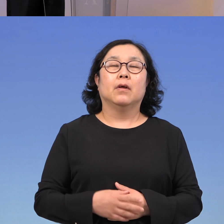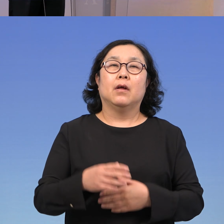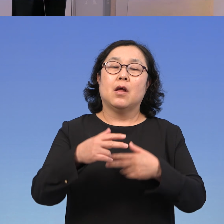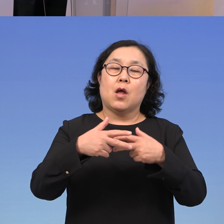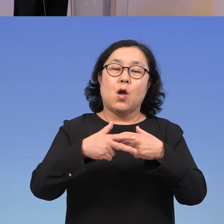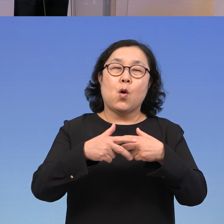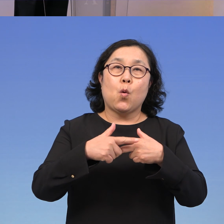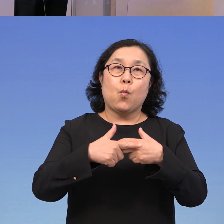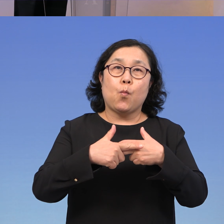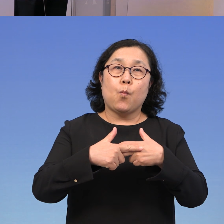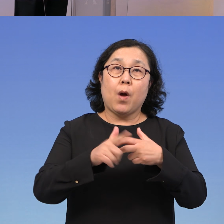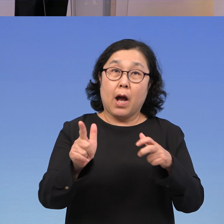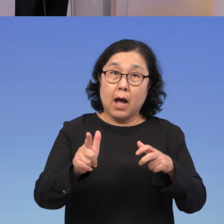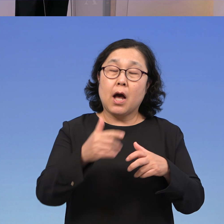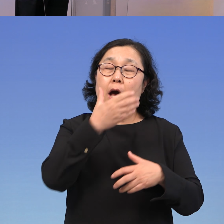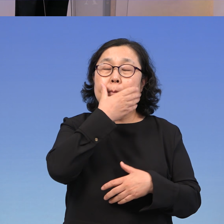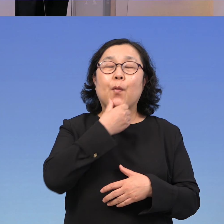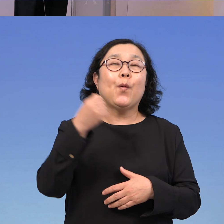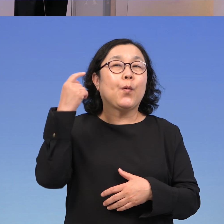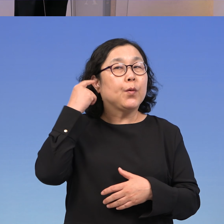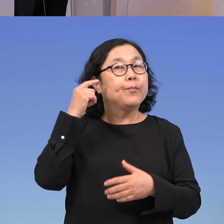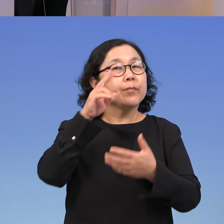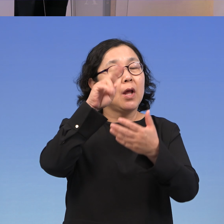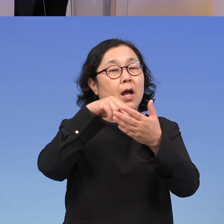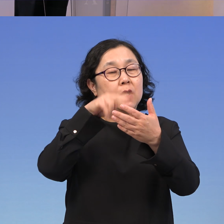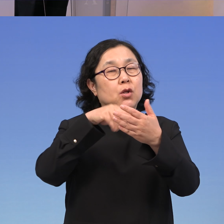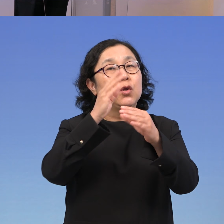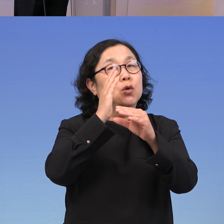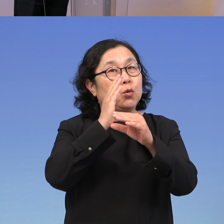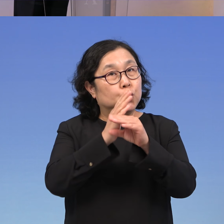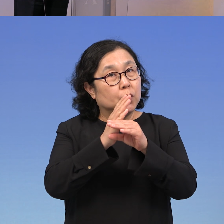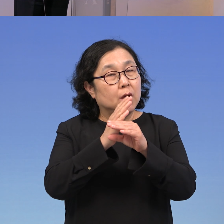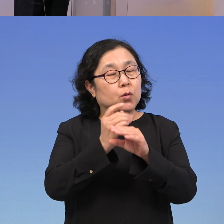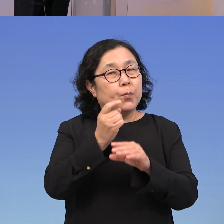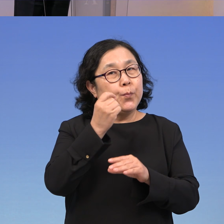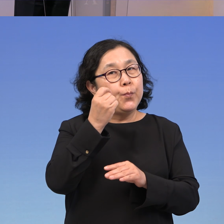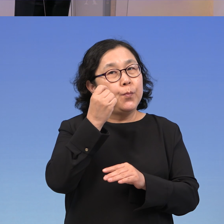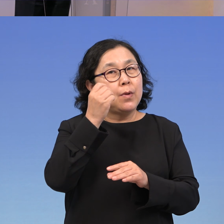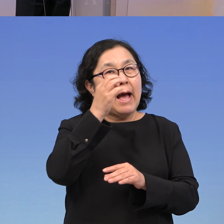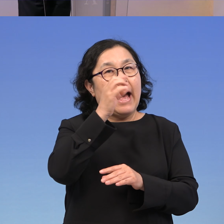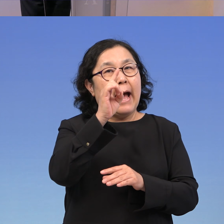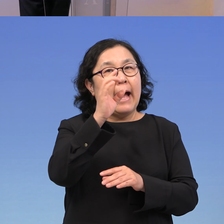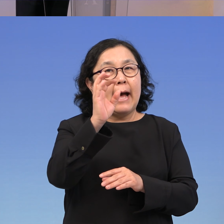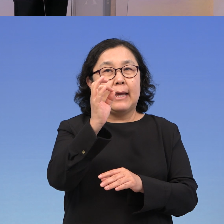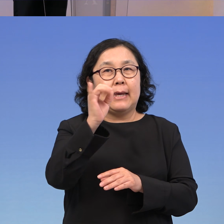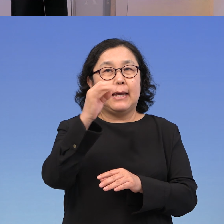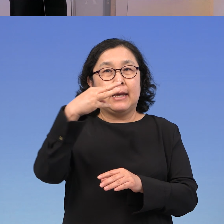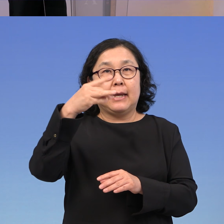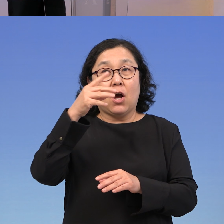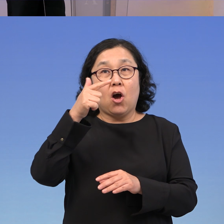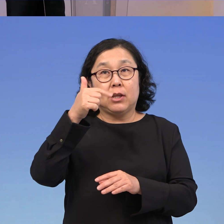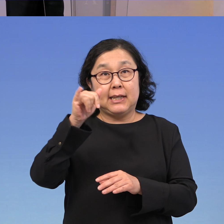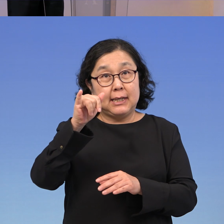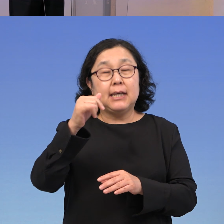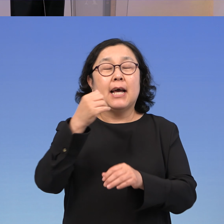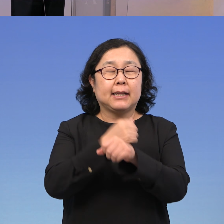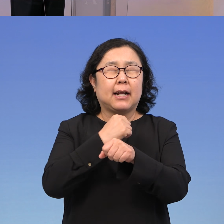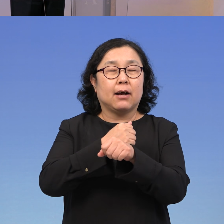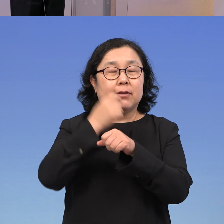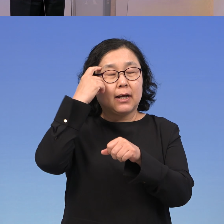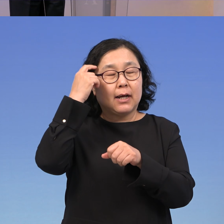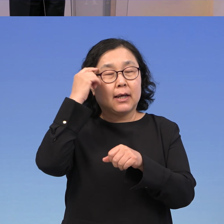c 마가복음을 읽다가 참 아이러니 하다 이런 생각을 하게 된 1포인트 게 있는데요 이마가